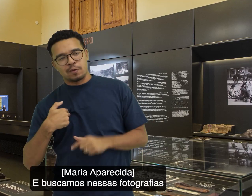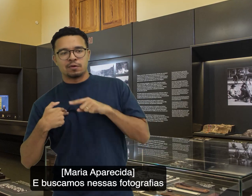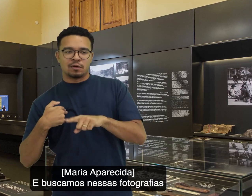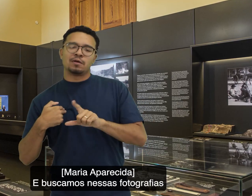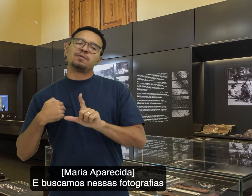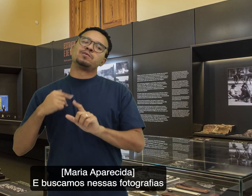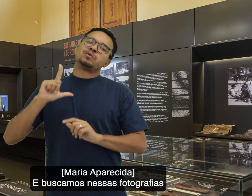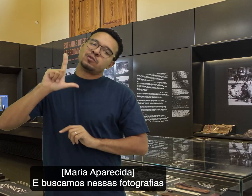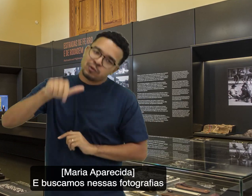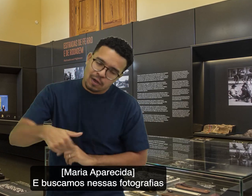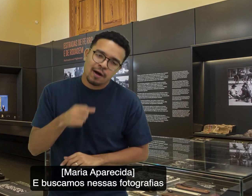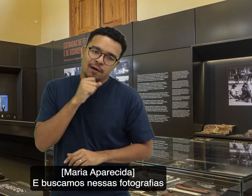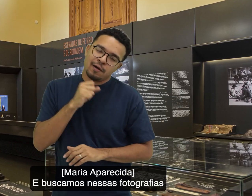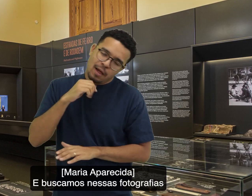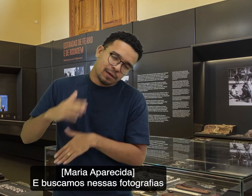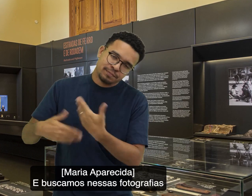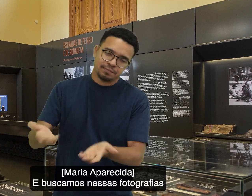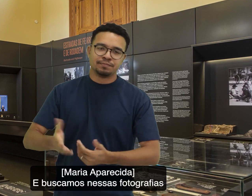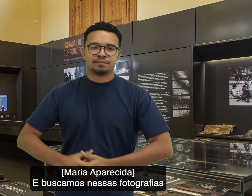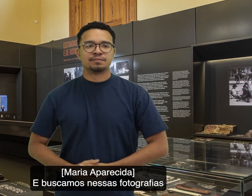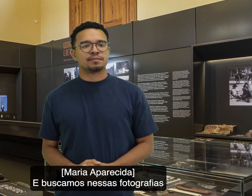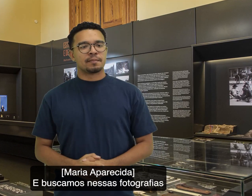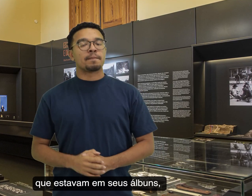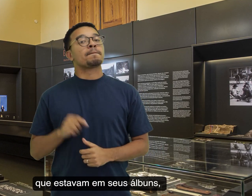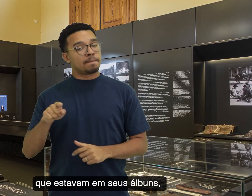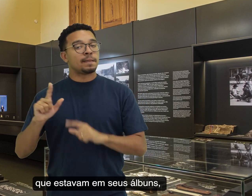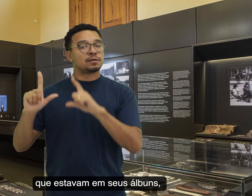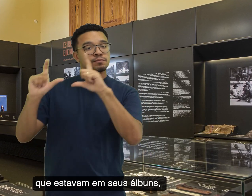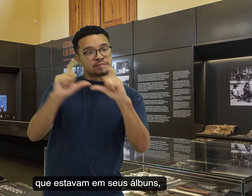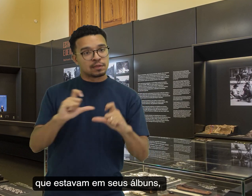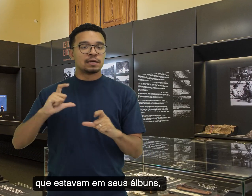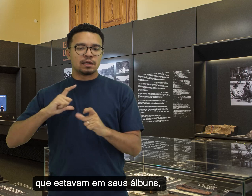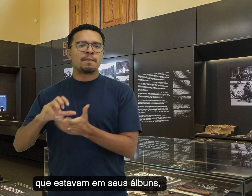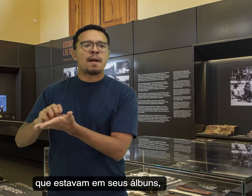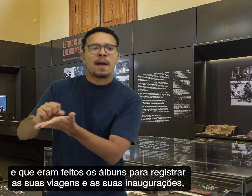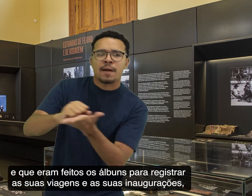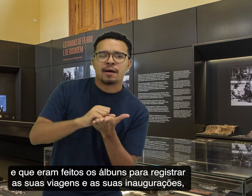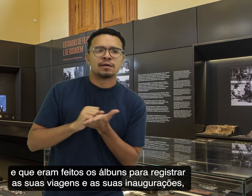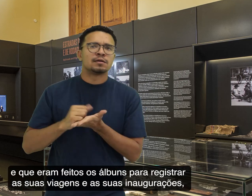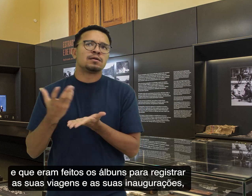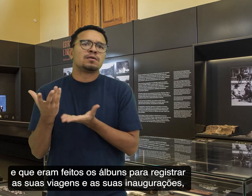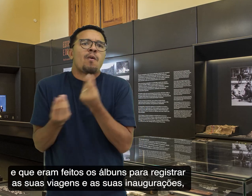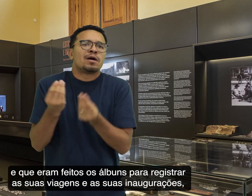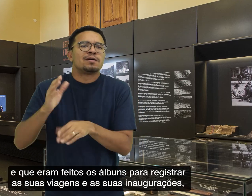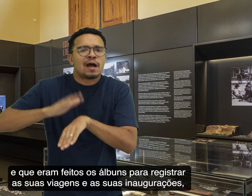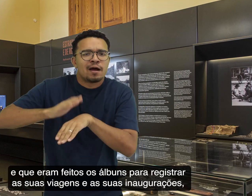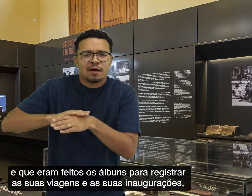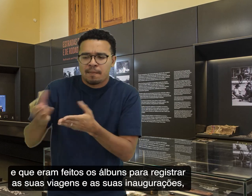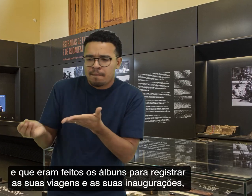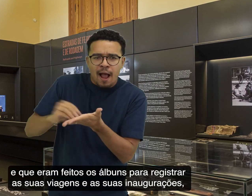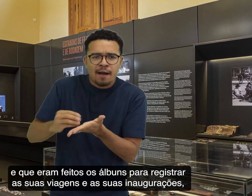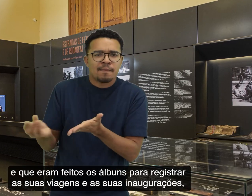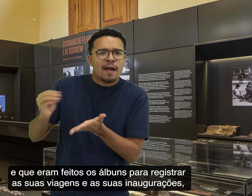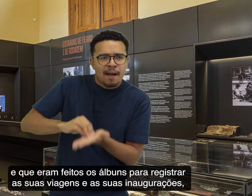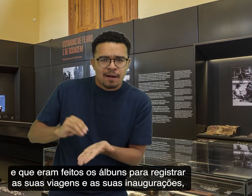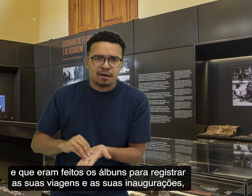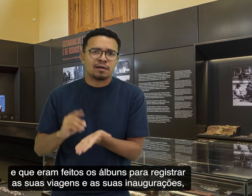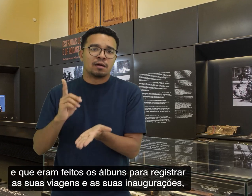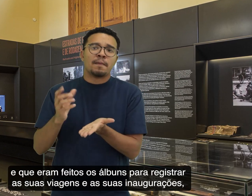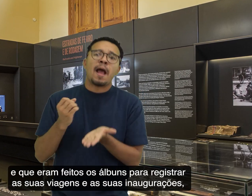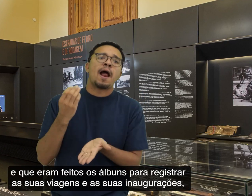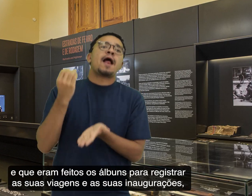Getúlio Vargas. E buscamos nessas fotografias que estavam em seus álbuns, em que eram feitos os